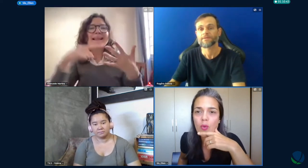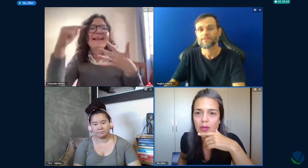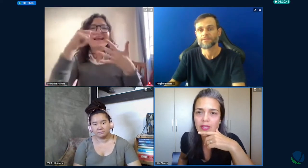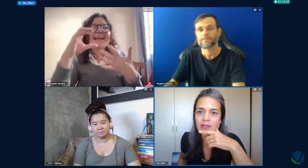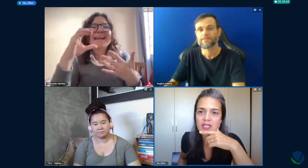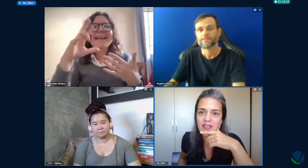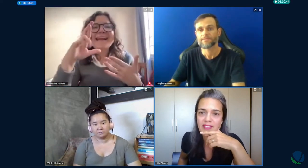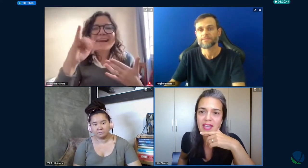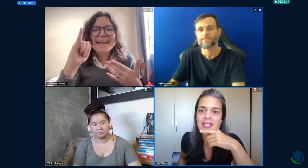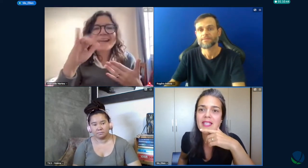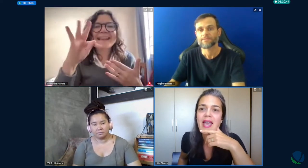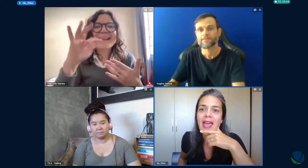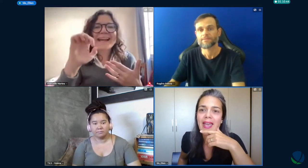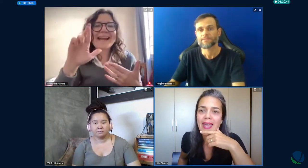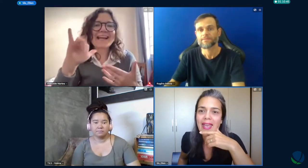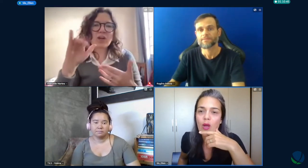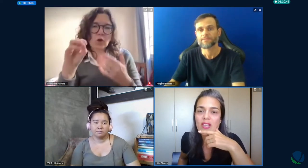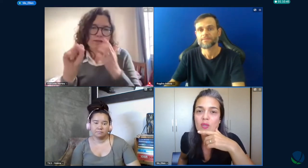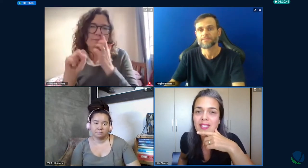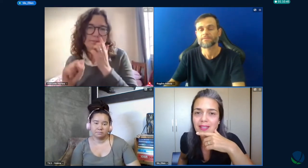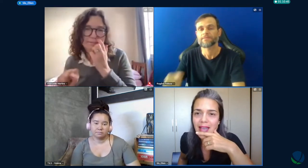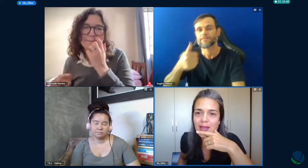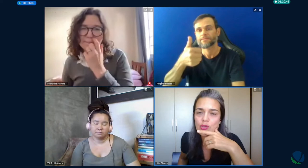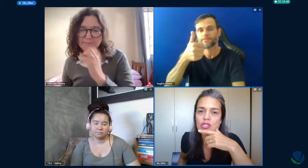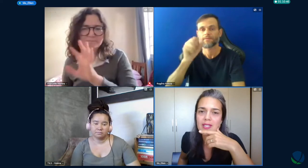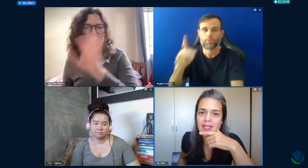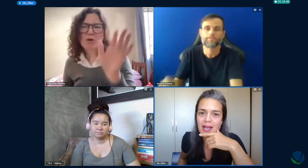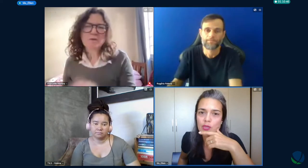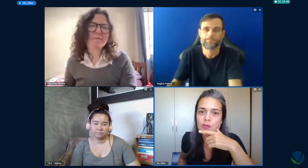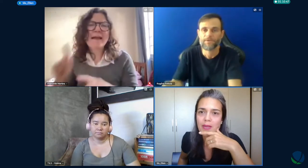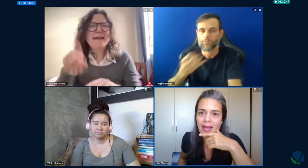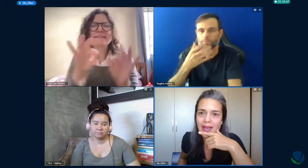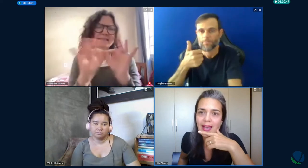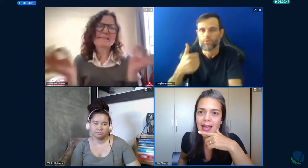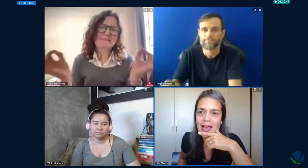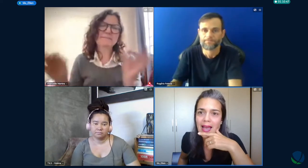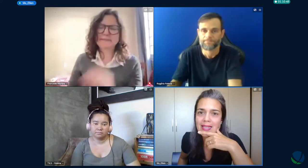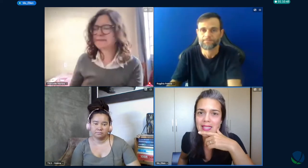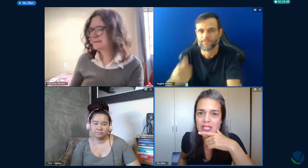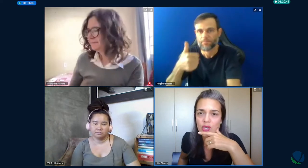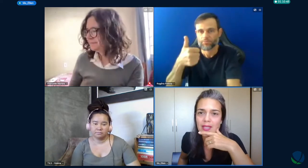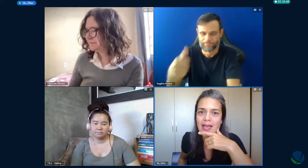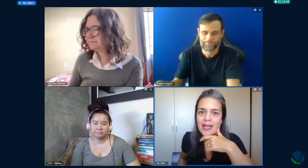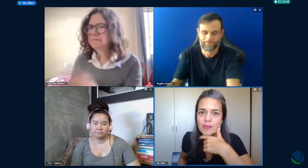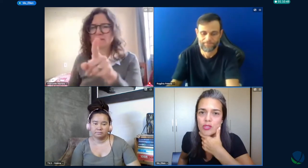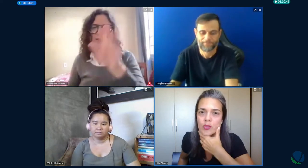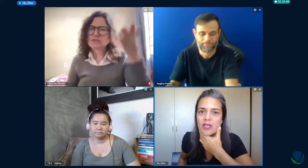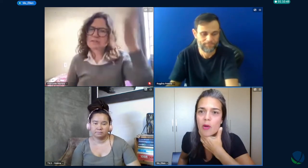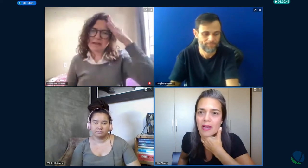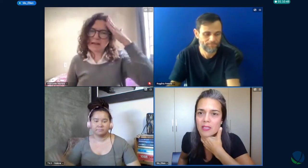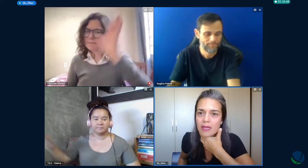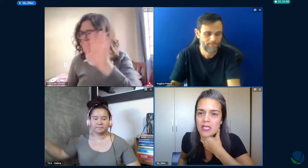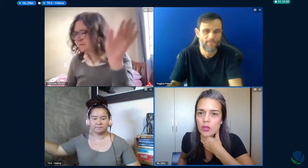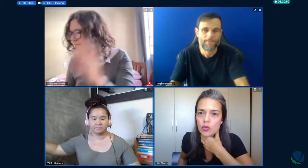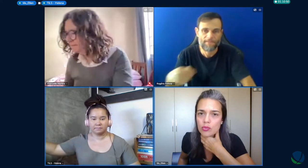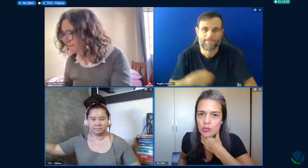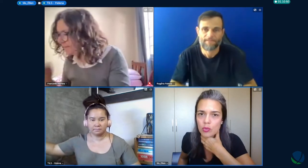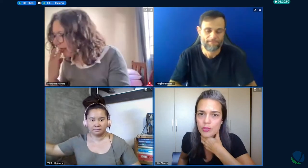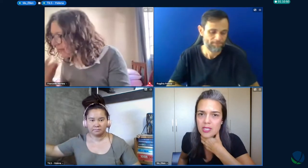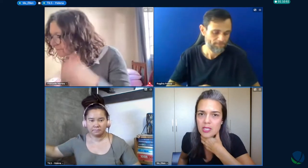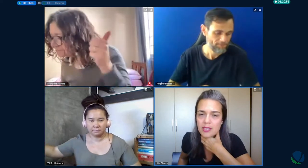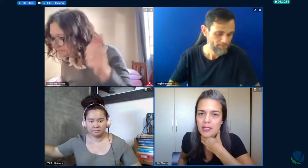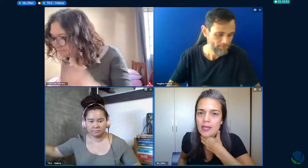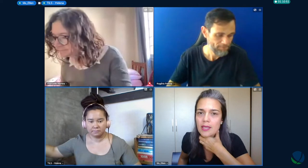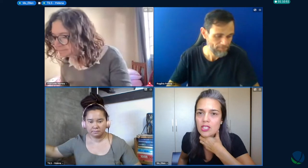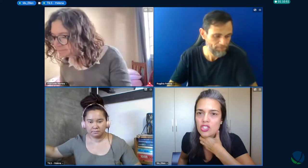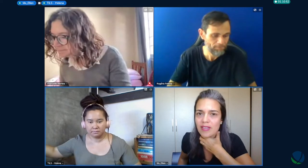o tipo de escolha que você fez? Quais são os critérios utilizados para selecionar as pessoas que vão participar desse